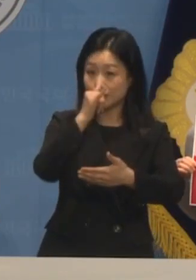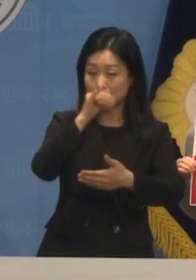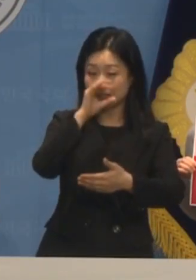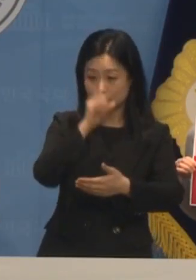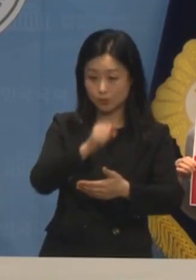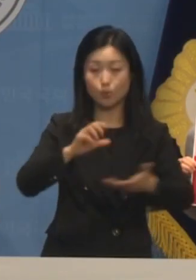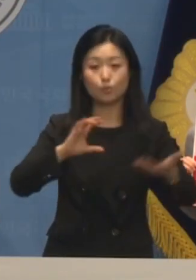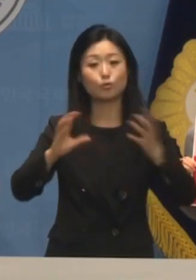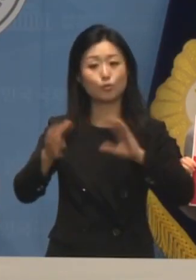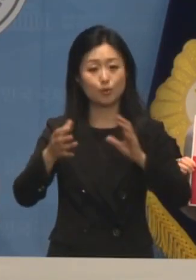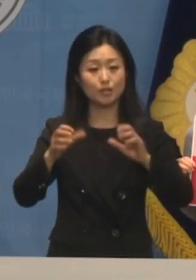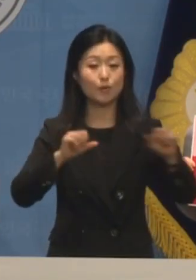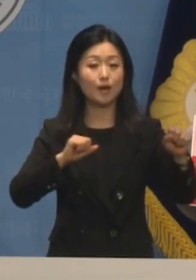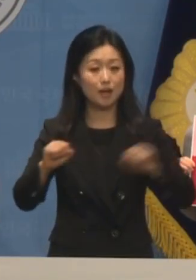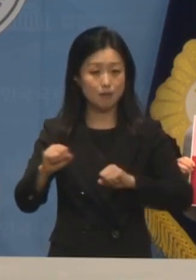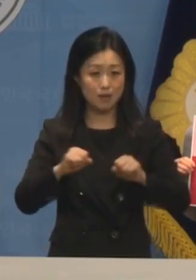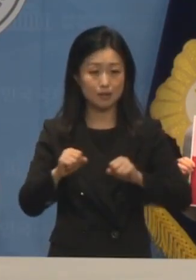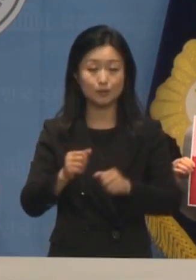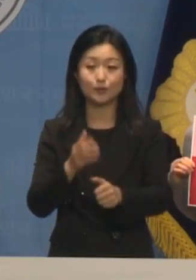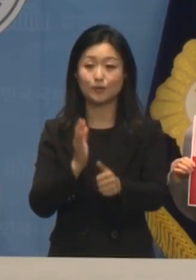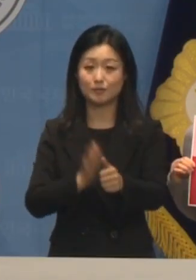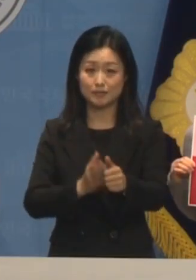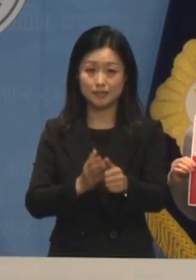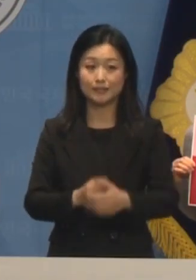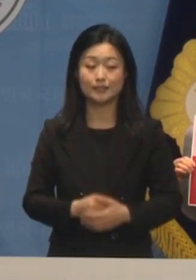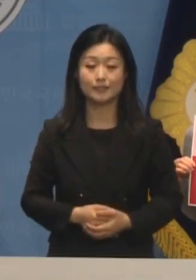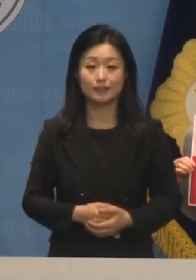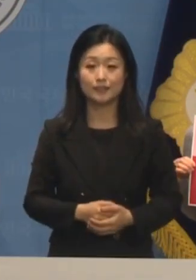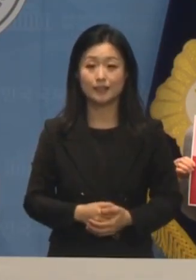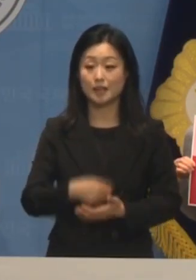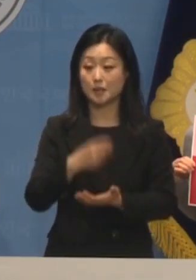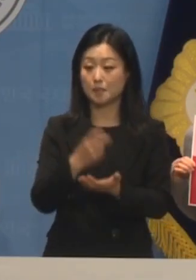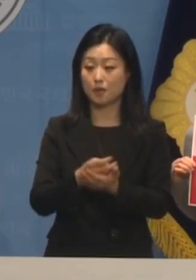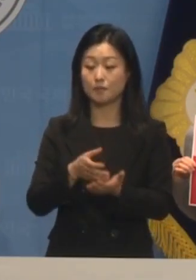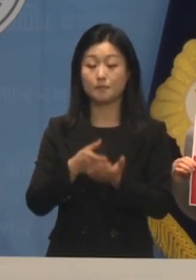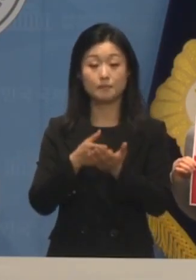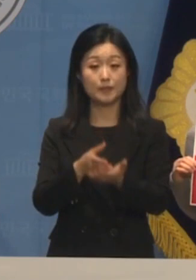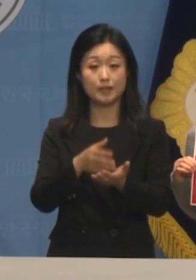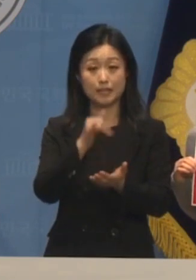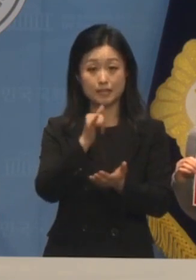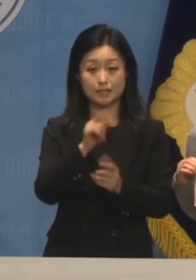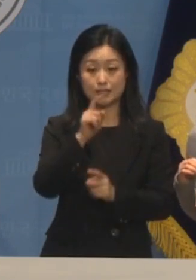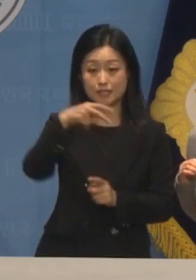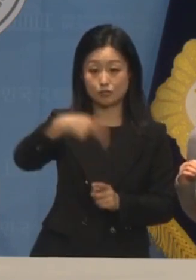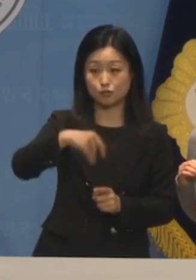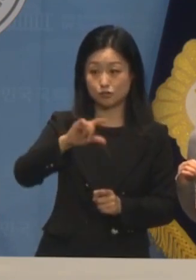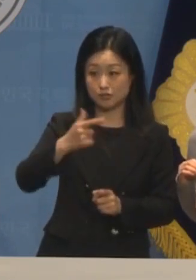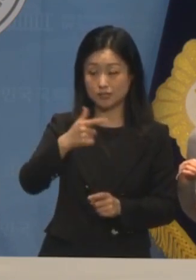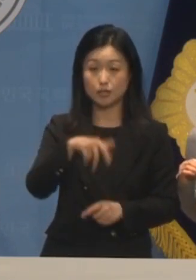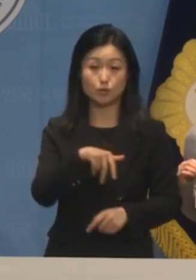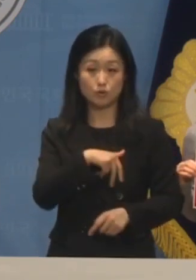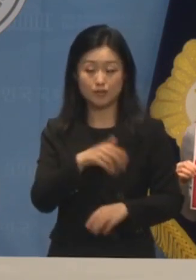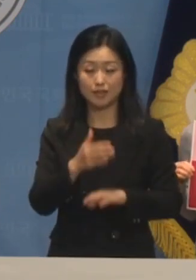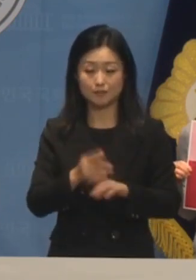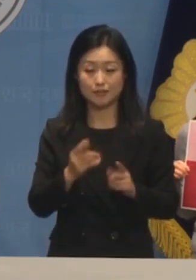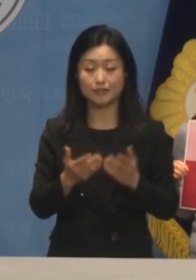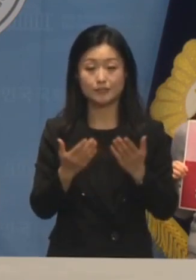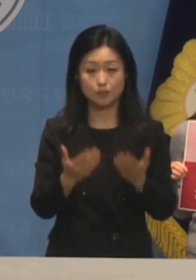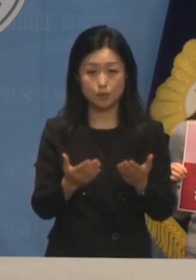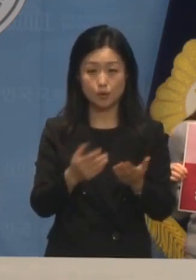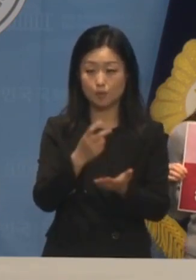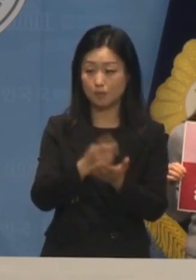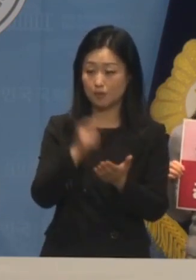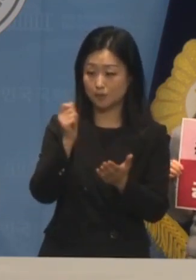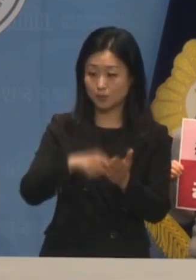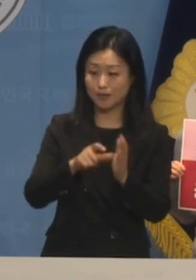논의와 활동이 이루어지길 바랍니다. 법안을 발의해 주시는 이수진 위원님께 감사드리며 법안이